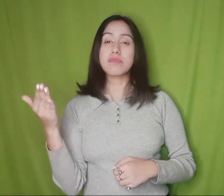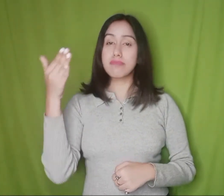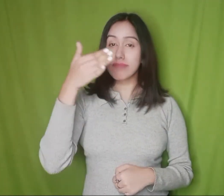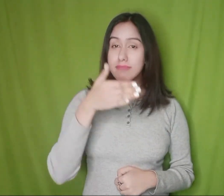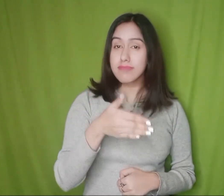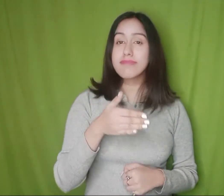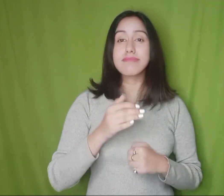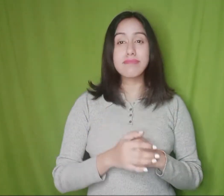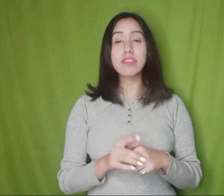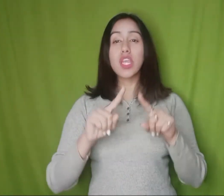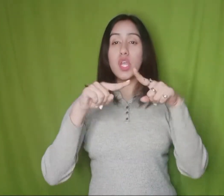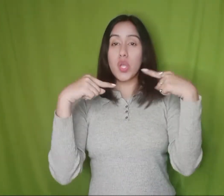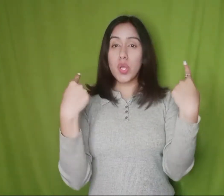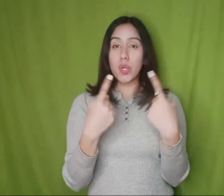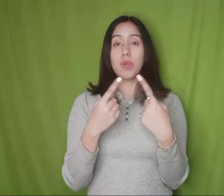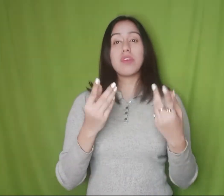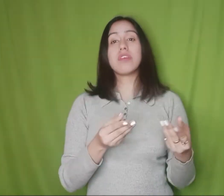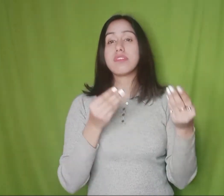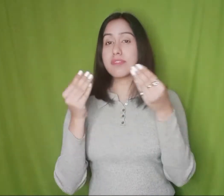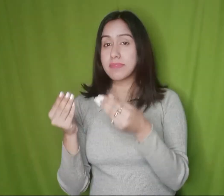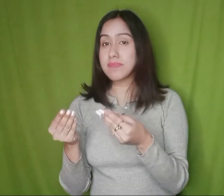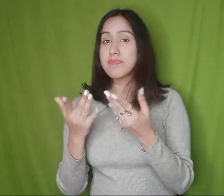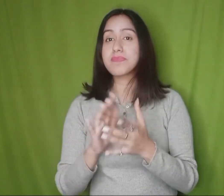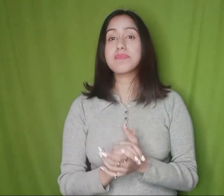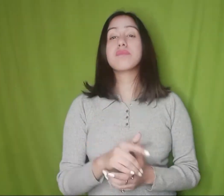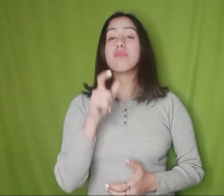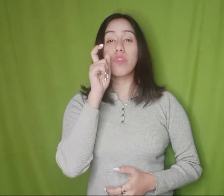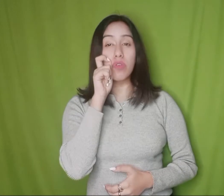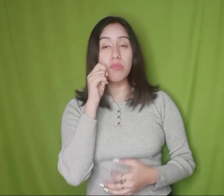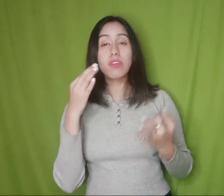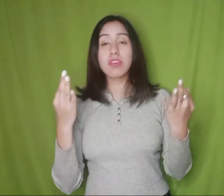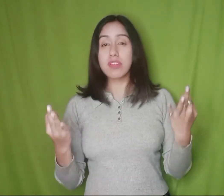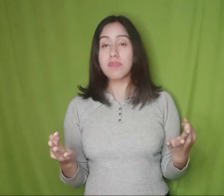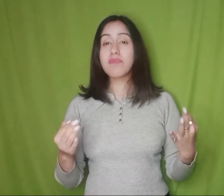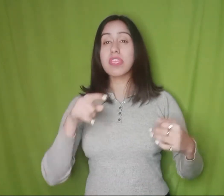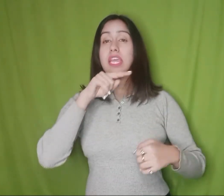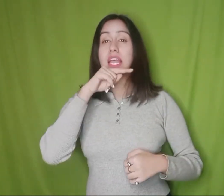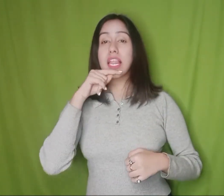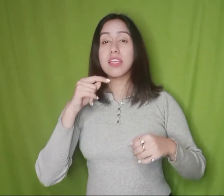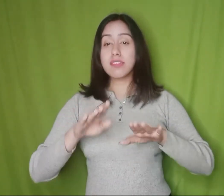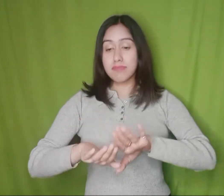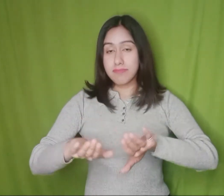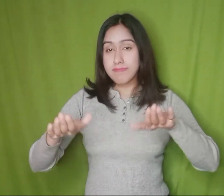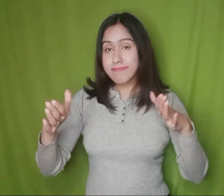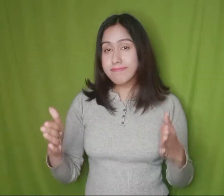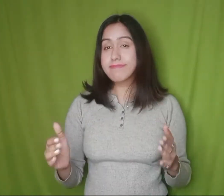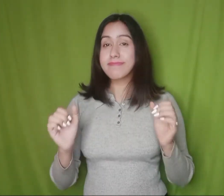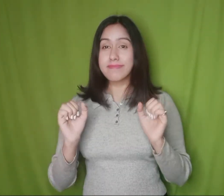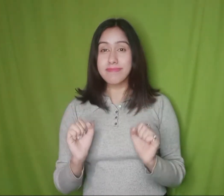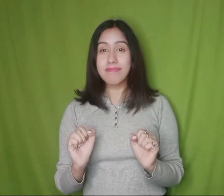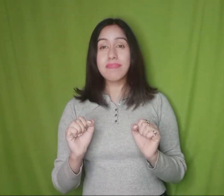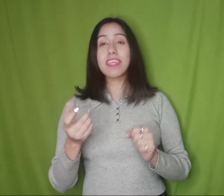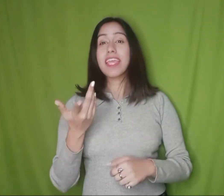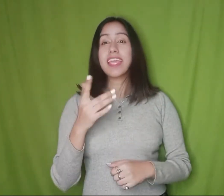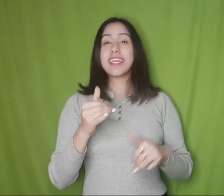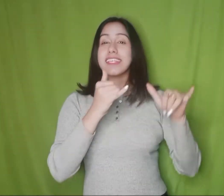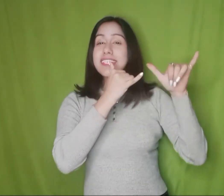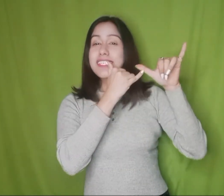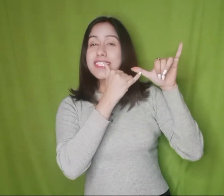ही साधु के स्वागत सत्कार के बाद उनको आराम करने के लिए एक कमरा दिया गया। साधु ने एक पाटले पर लाल